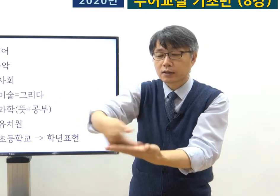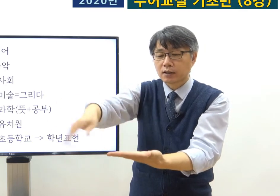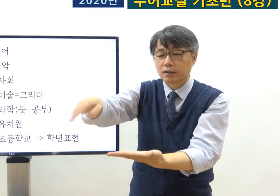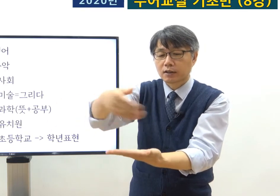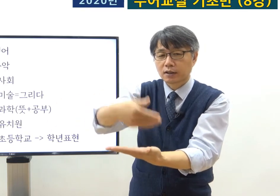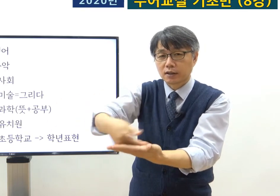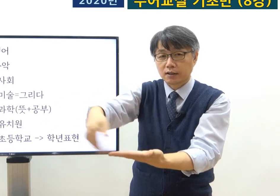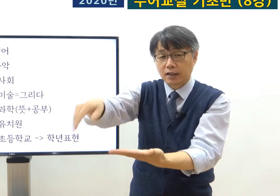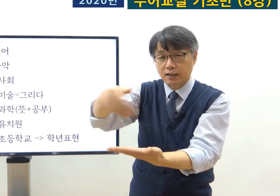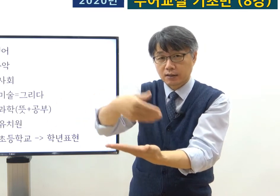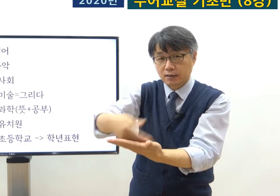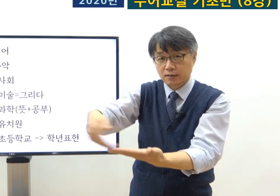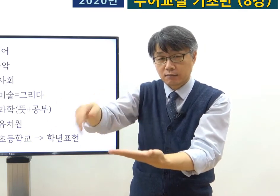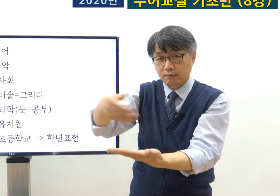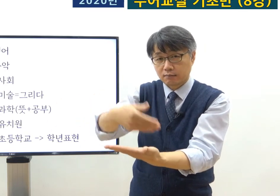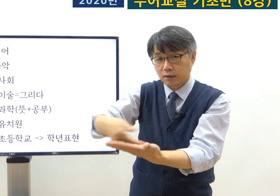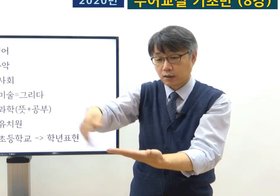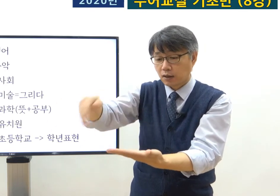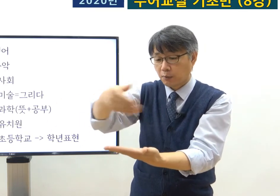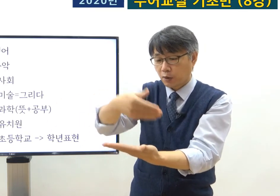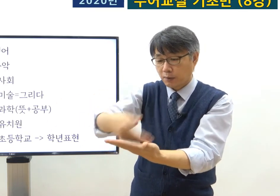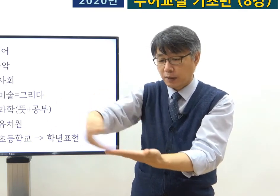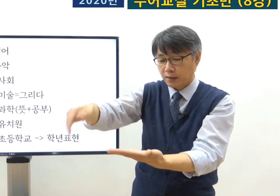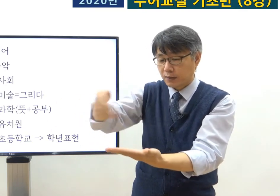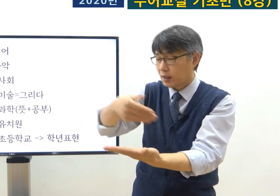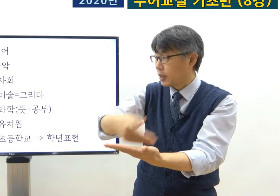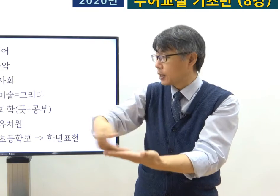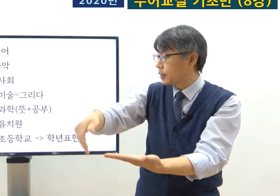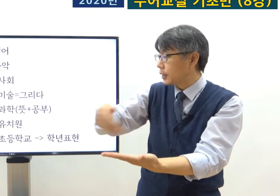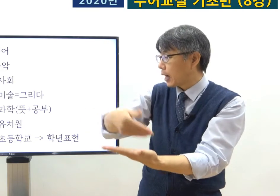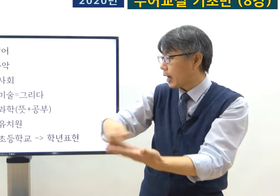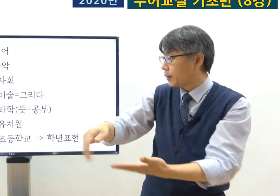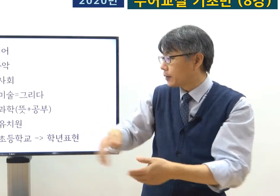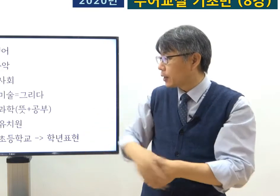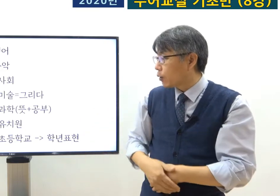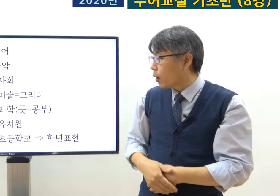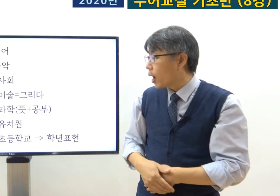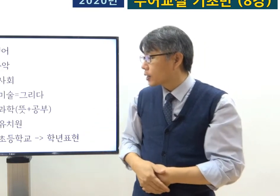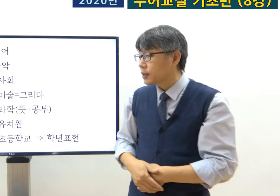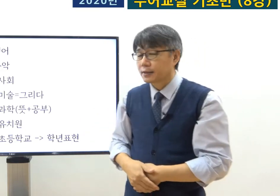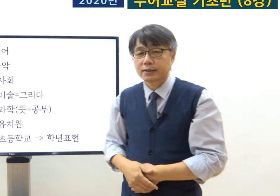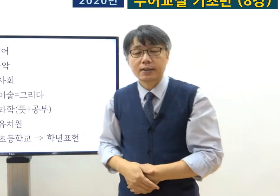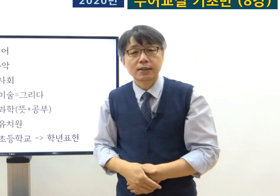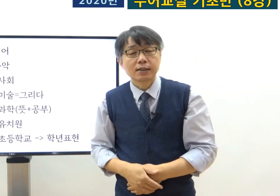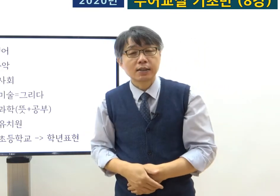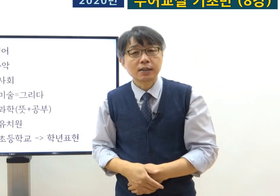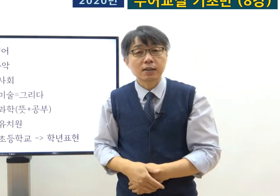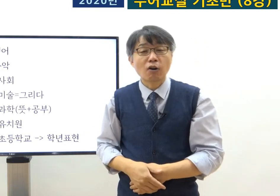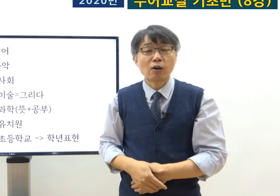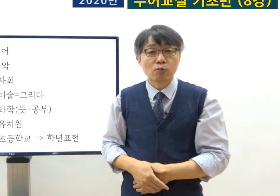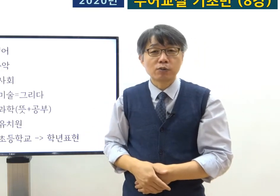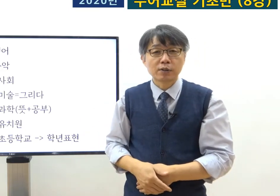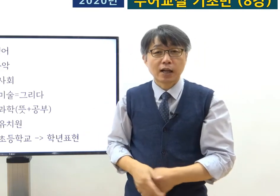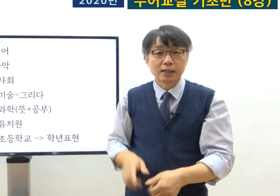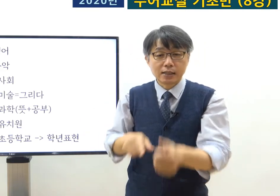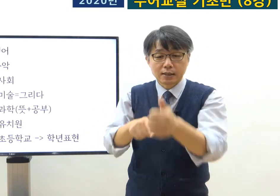것 듯한 그렇게 표현하면 되겠습니다. 그리다. 과학은 뜻과 공부입니다. 뜻.